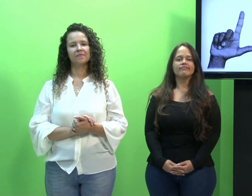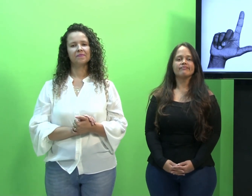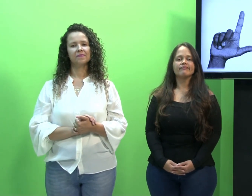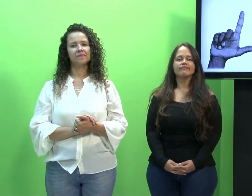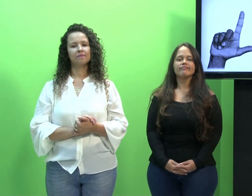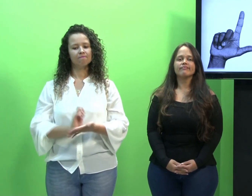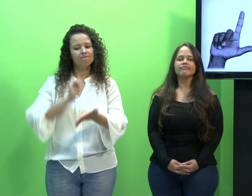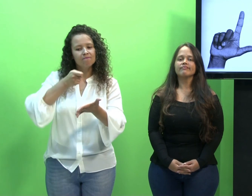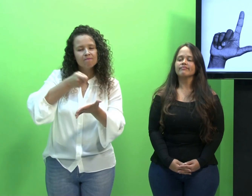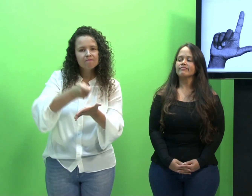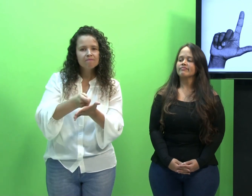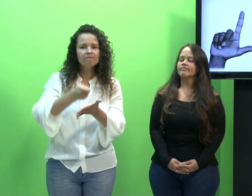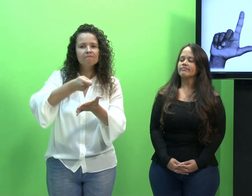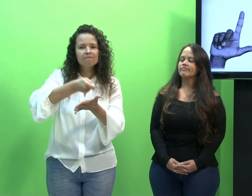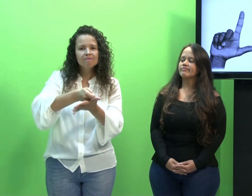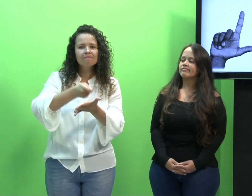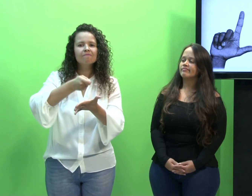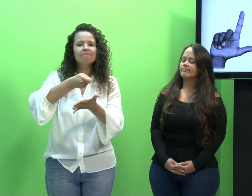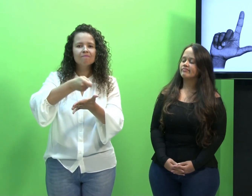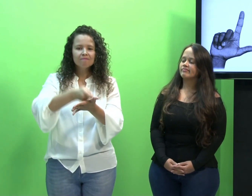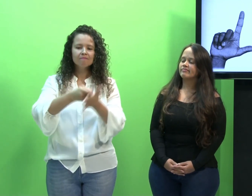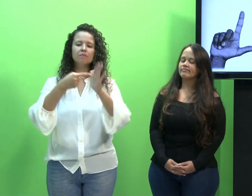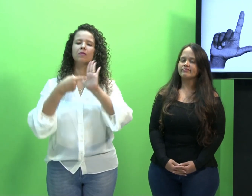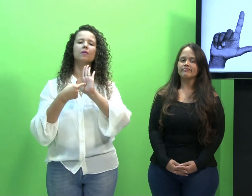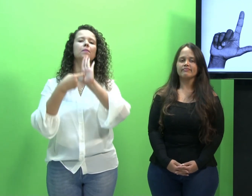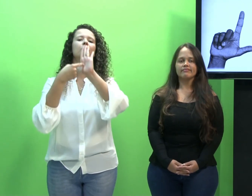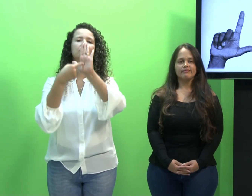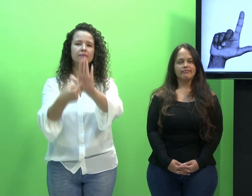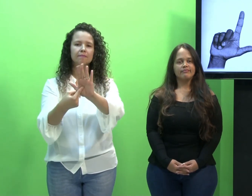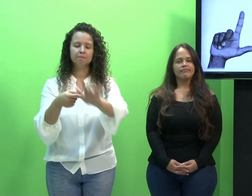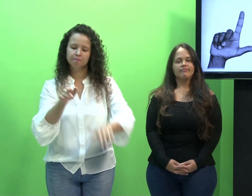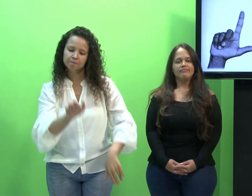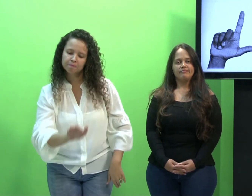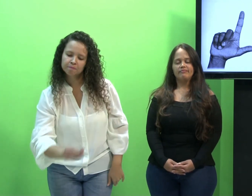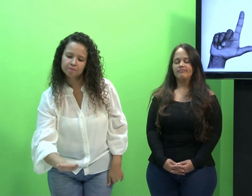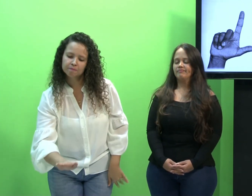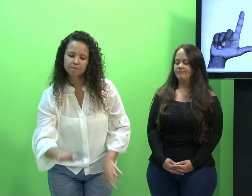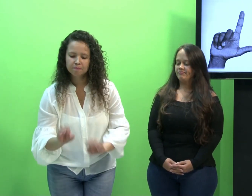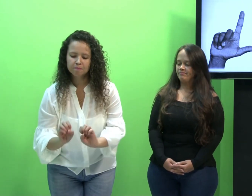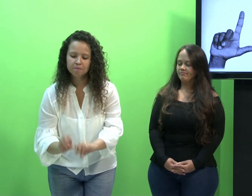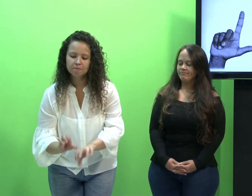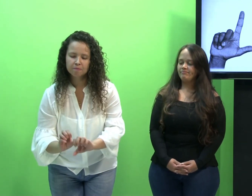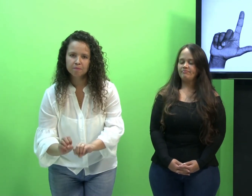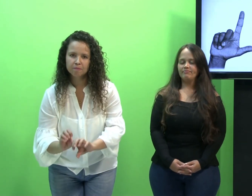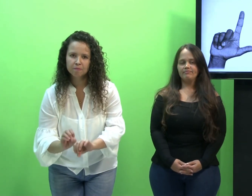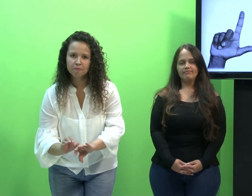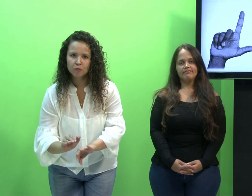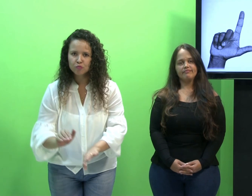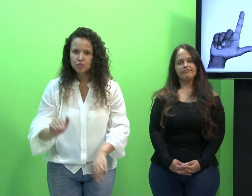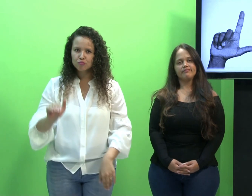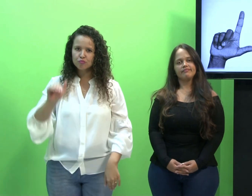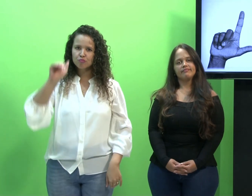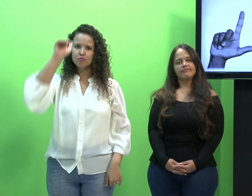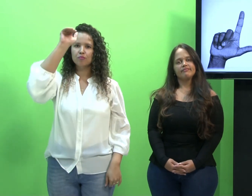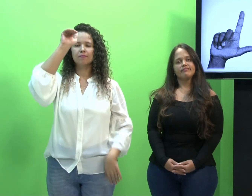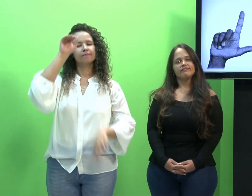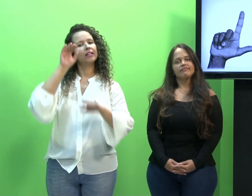Ofertar obrigatoriamente, desde a educação infantil, o ensino da Libras e também